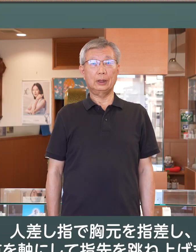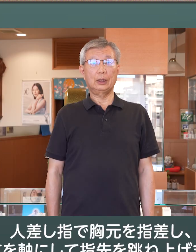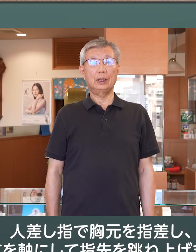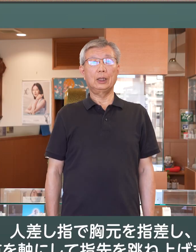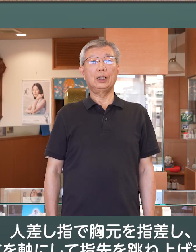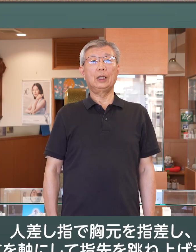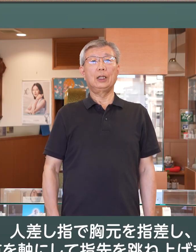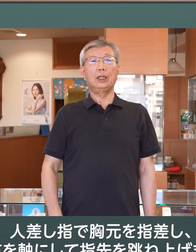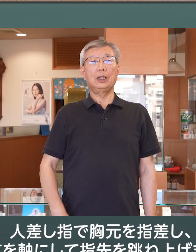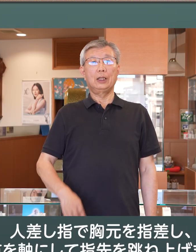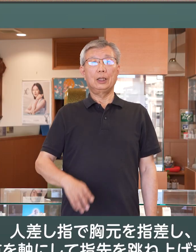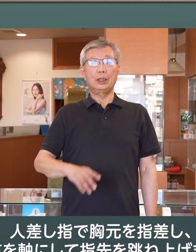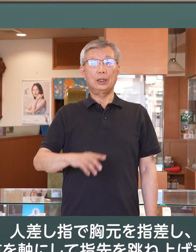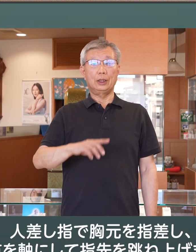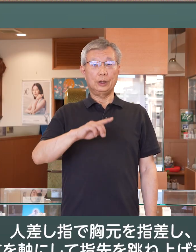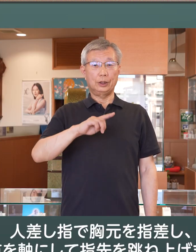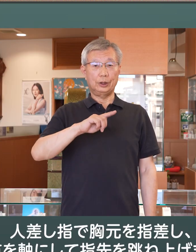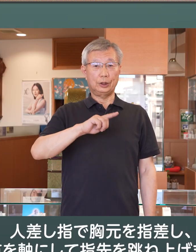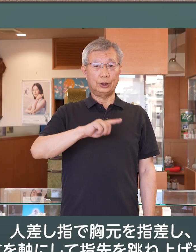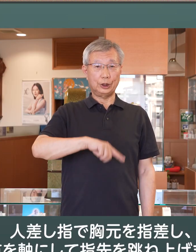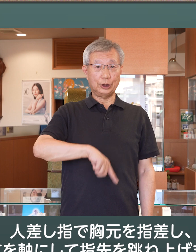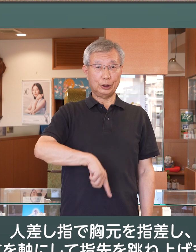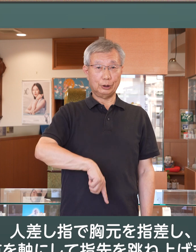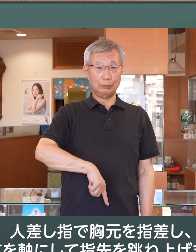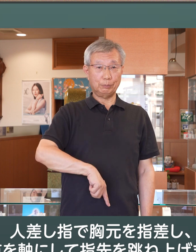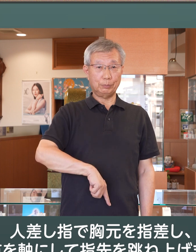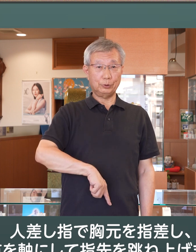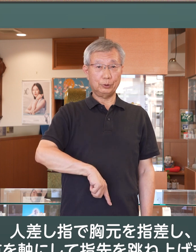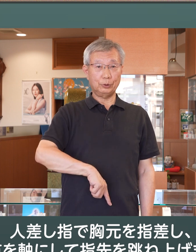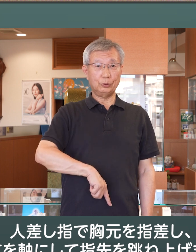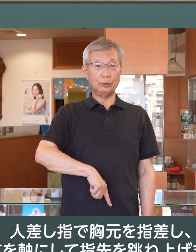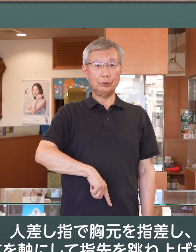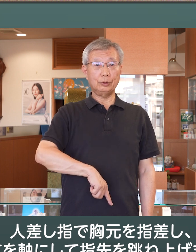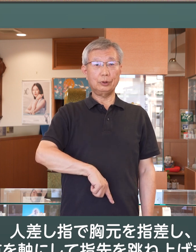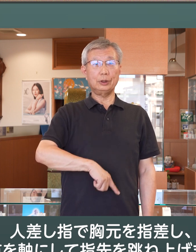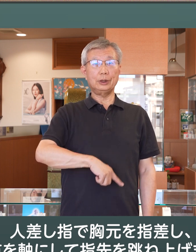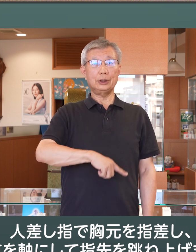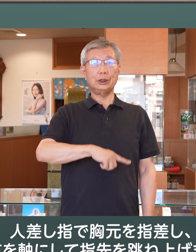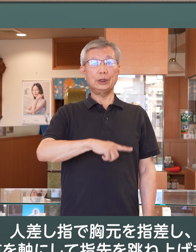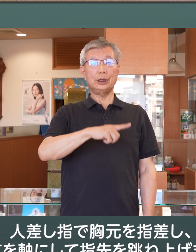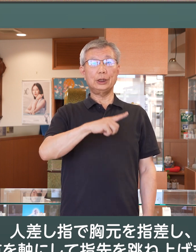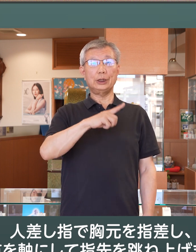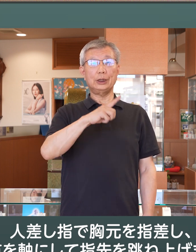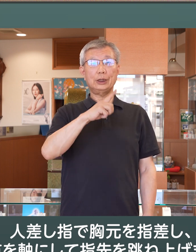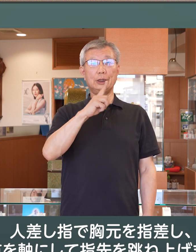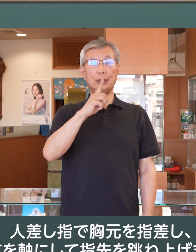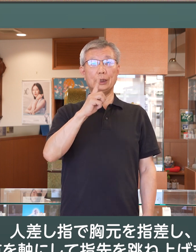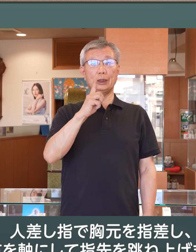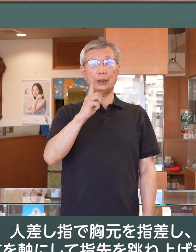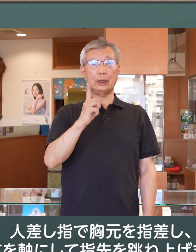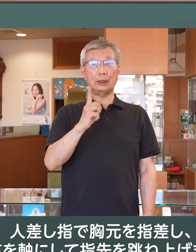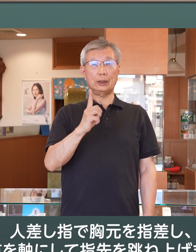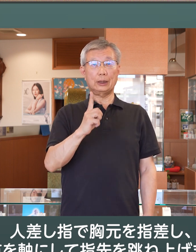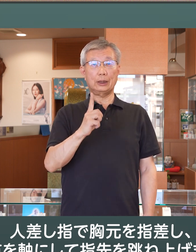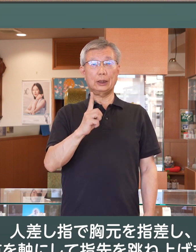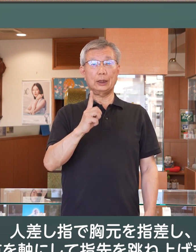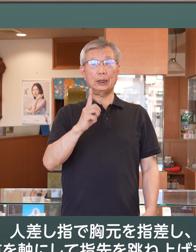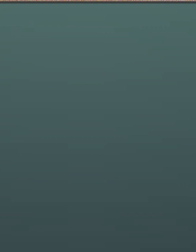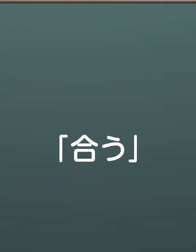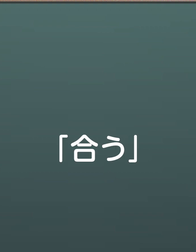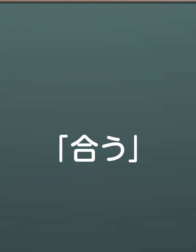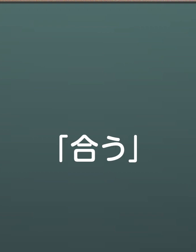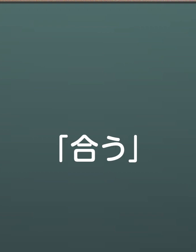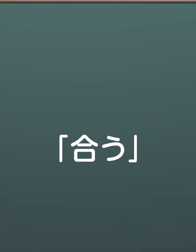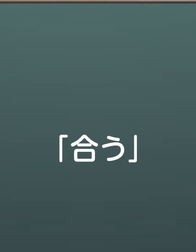人差し指で胸元を指差し、手首を軸にして指先を跳ね上げます。